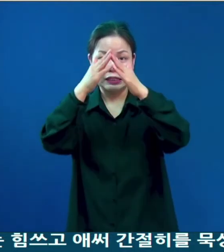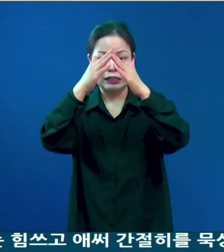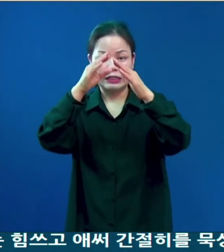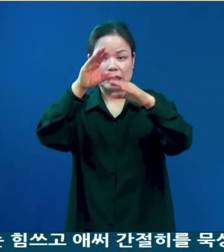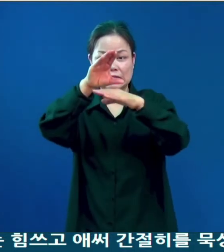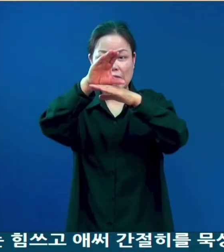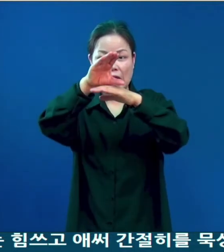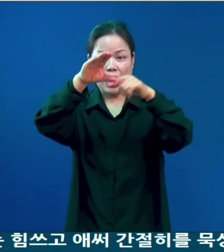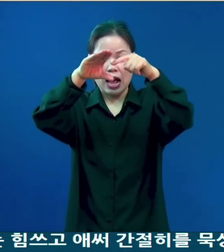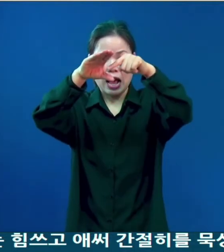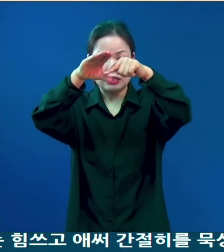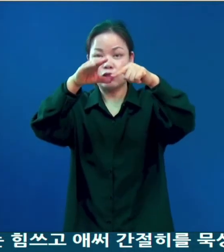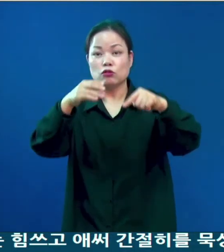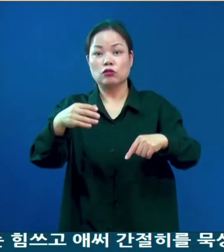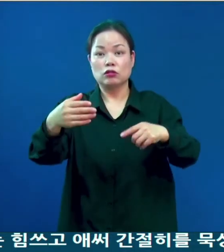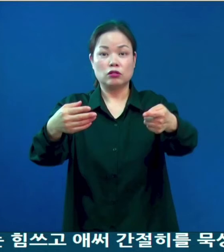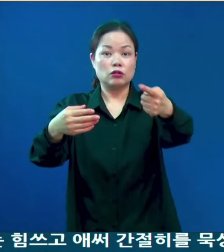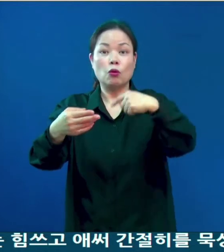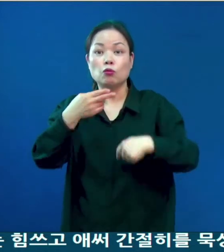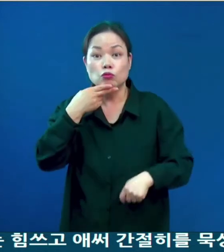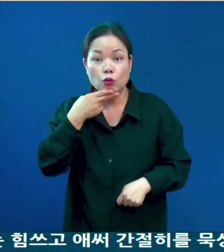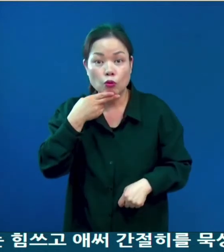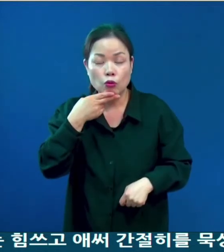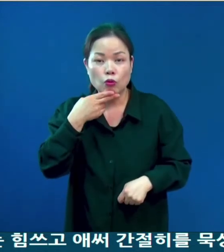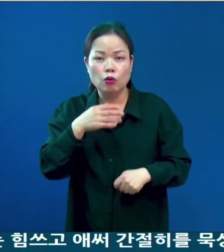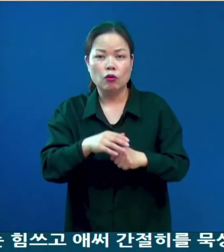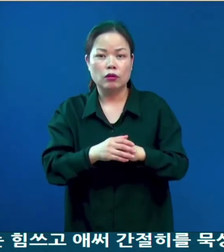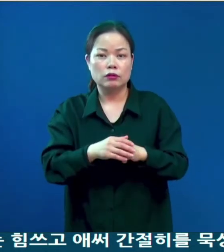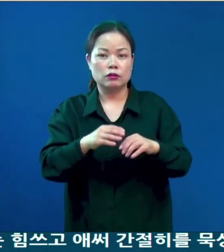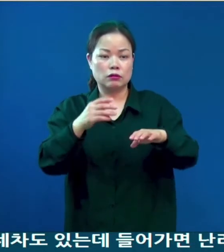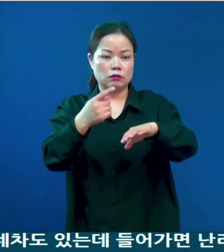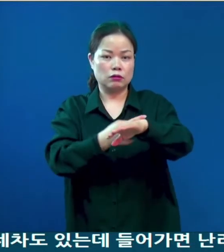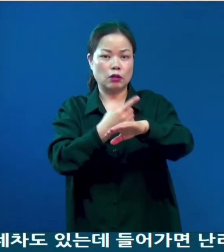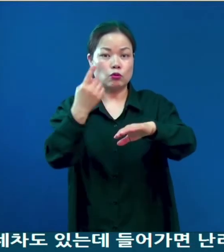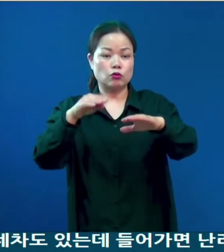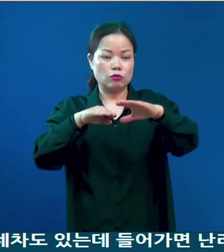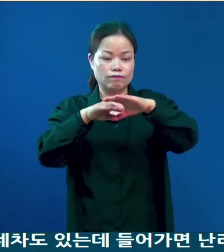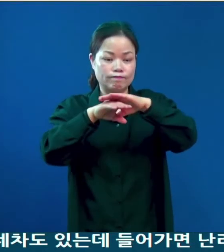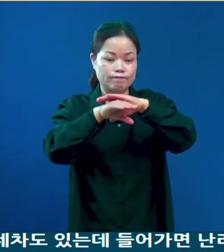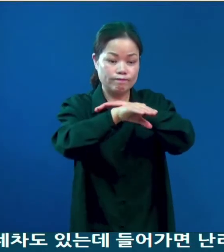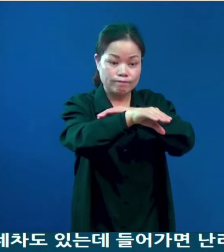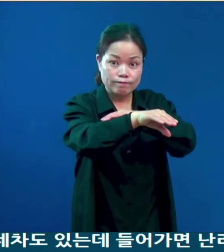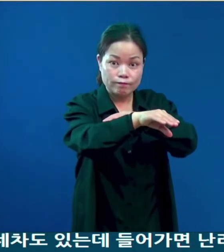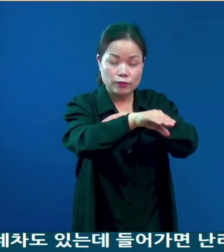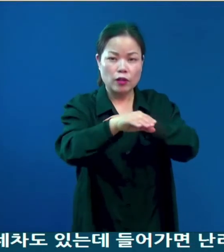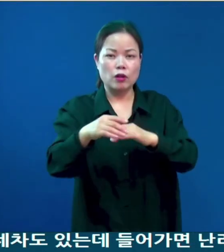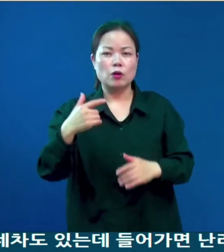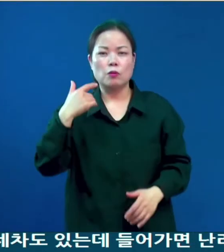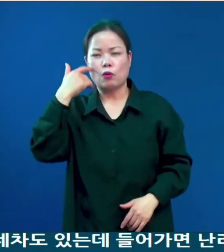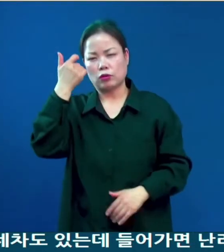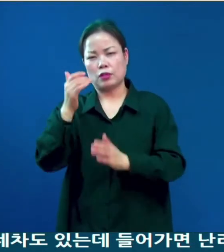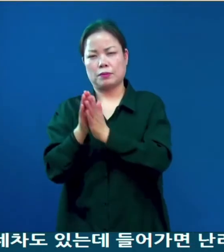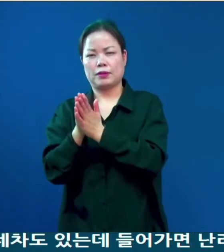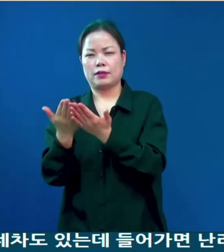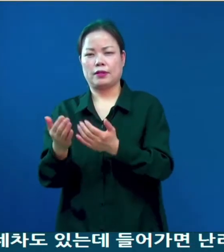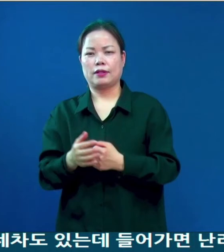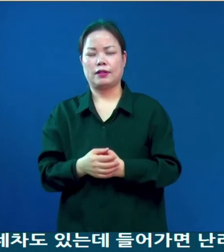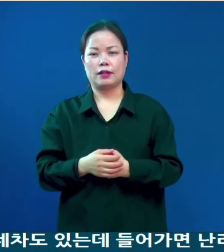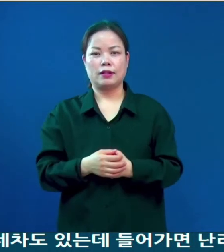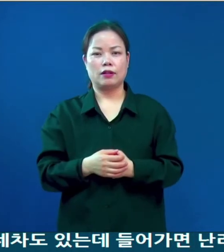거예요. 그리고 시간이 다 되면 이렇게 빠져나가는 거죠. 그래서 이 부분에 대해서 한 목사님이 그 책에 이렇게 얘기하는 거예요.